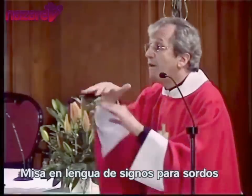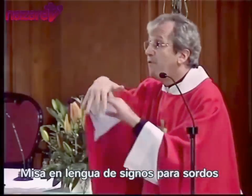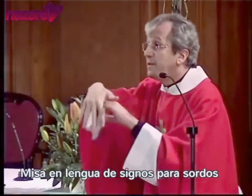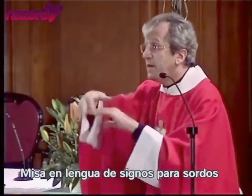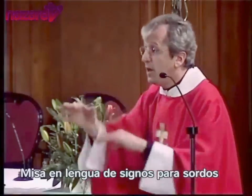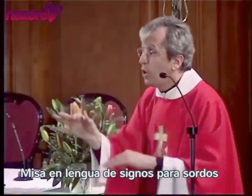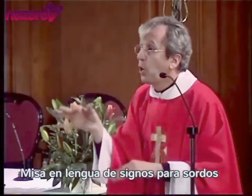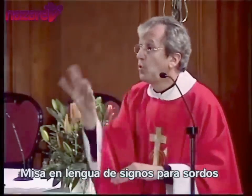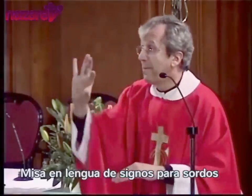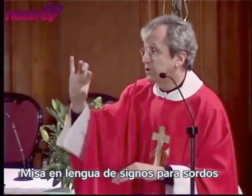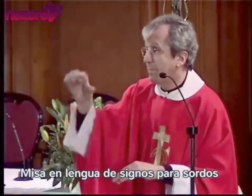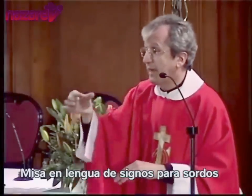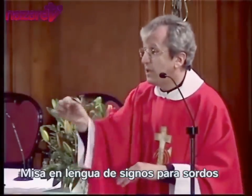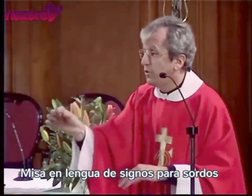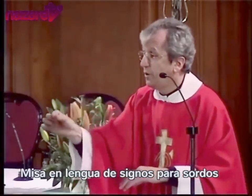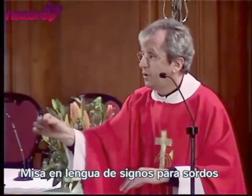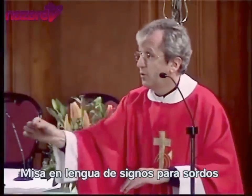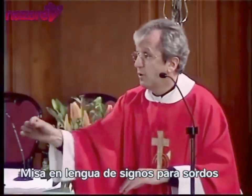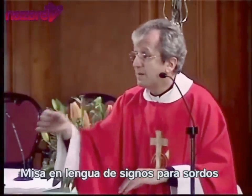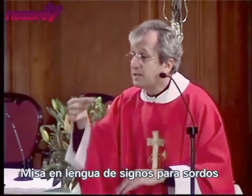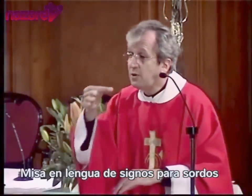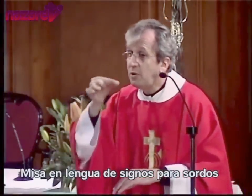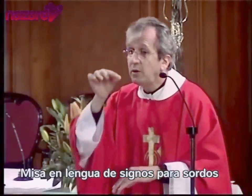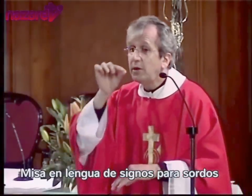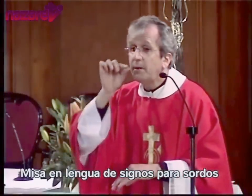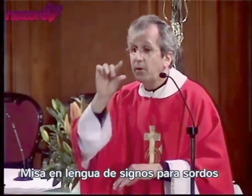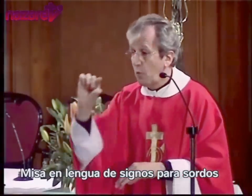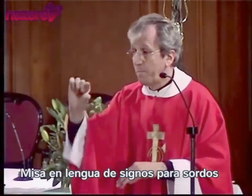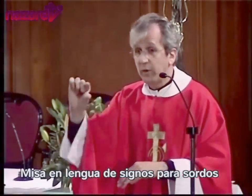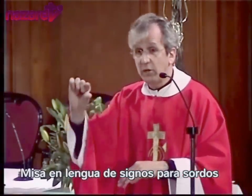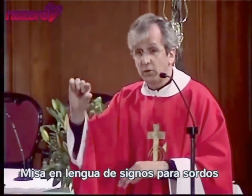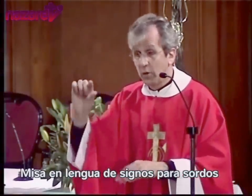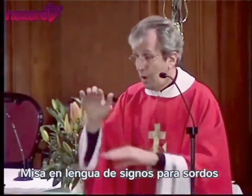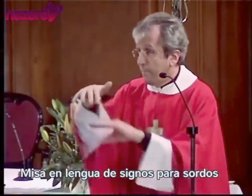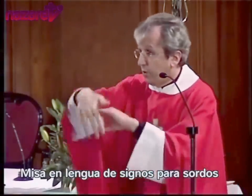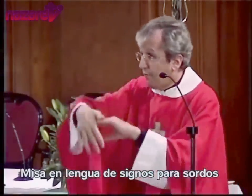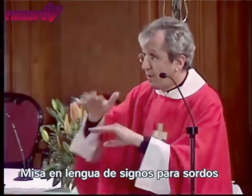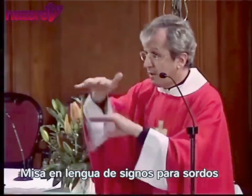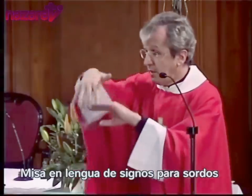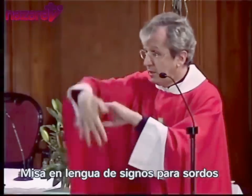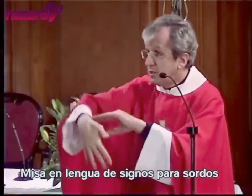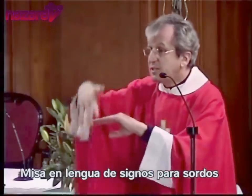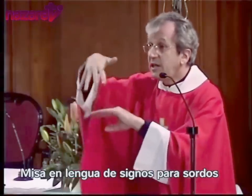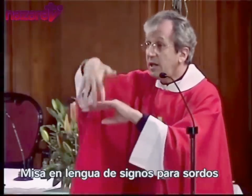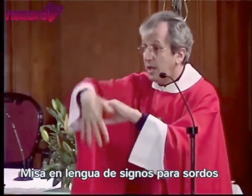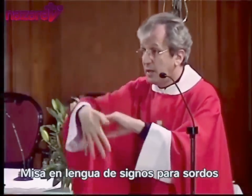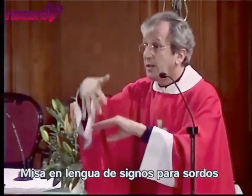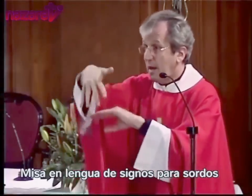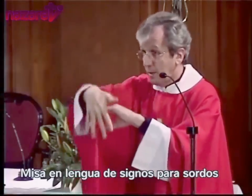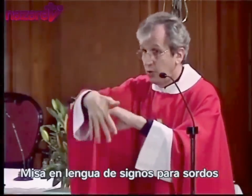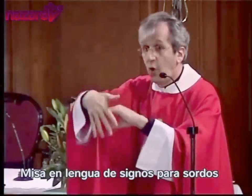a una fuente con un vaso pequeño, coger un vasito y beber un poquito, pero la fuente